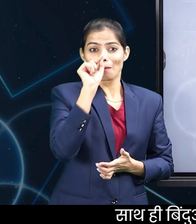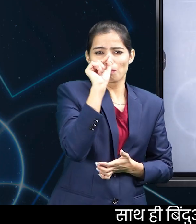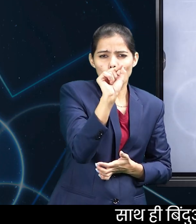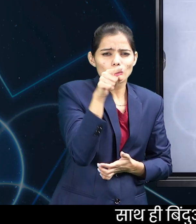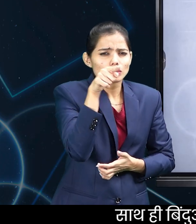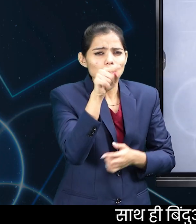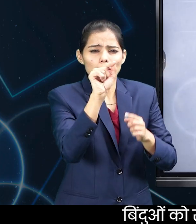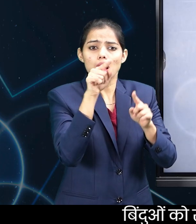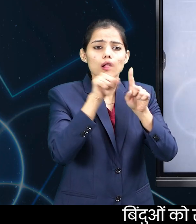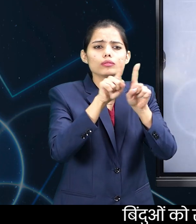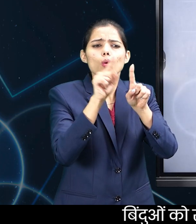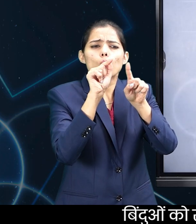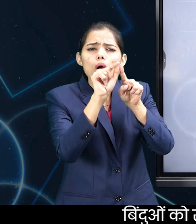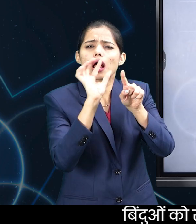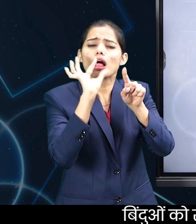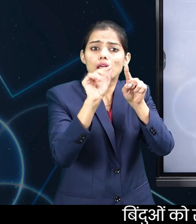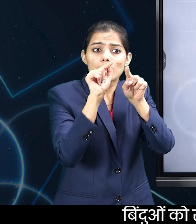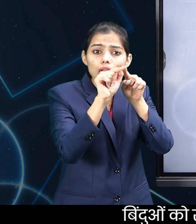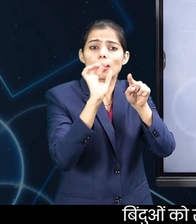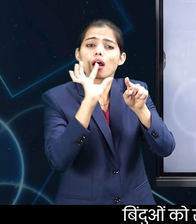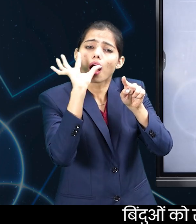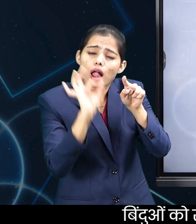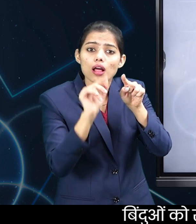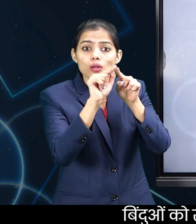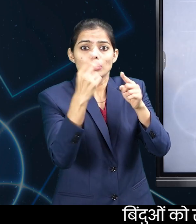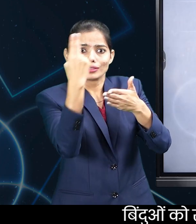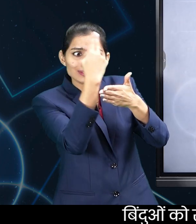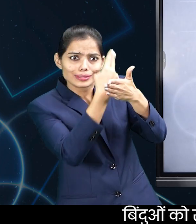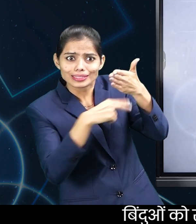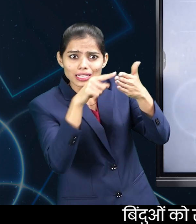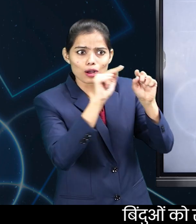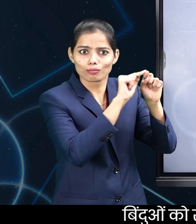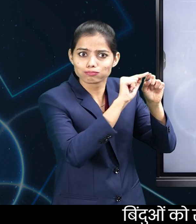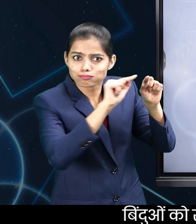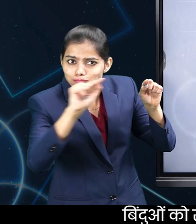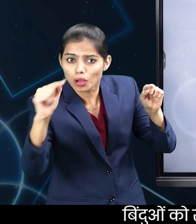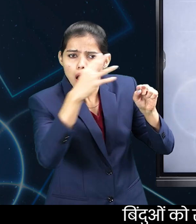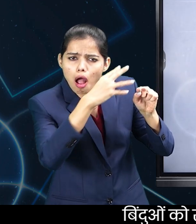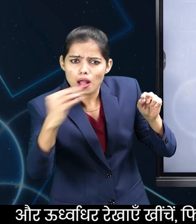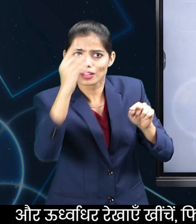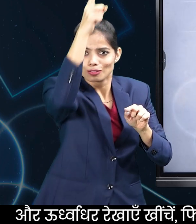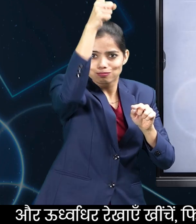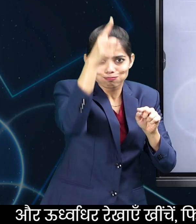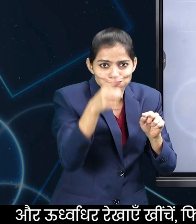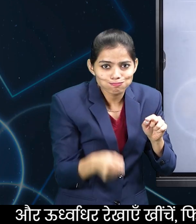करता है। बिंदुओं को सटीक रूप से प्लॉट करने के लिए क्षैतिज और